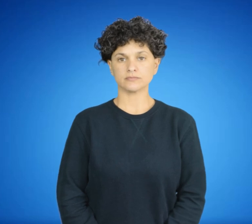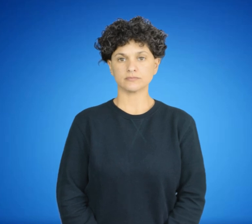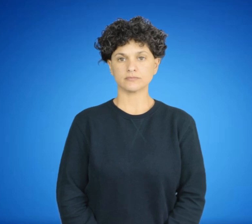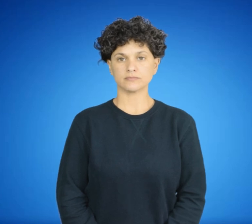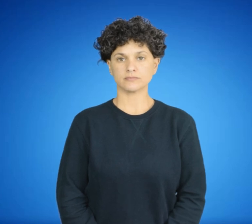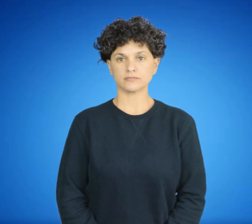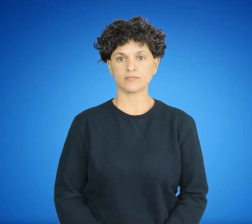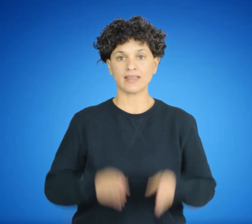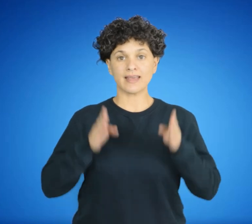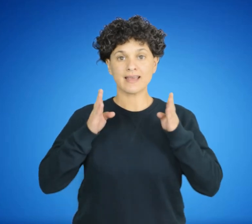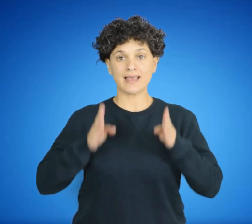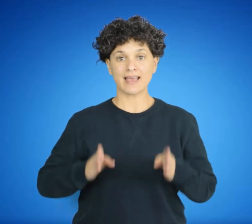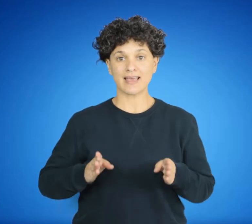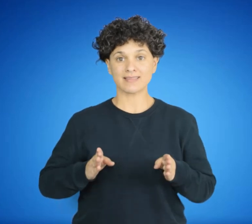la ética